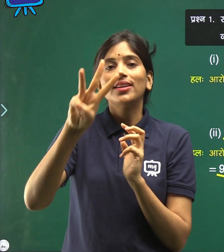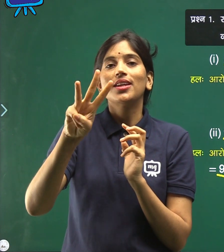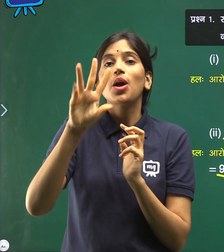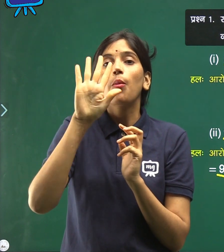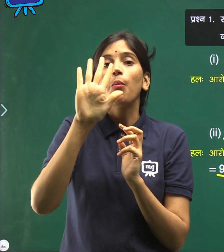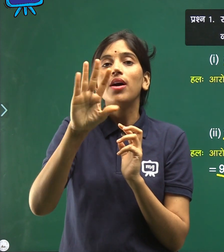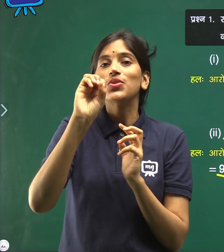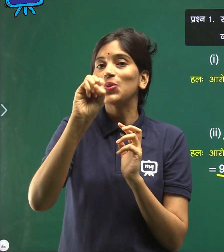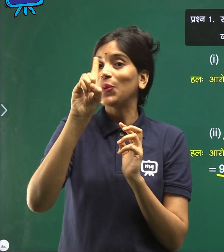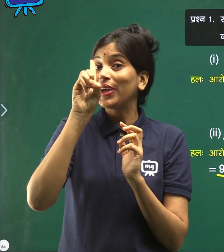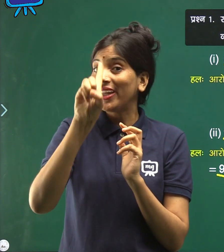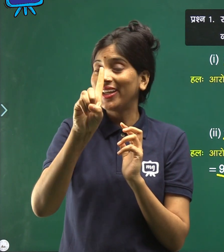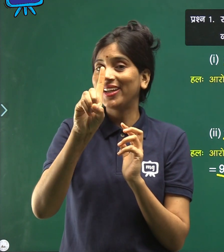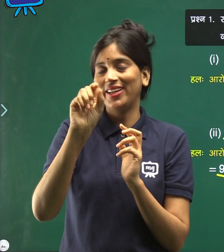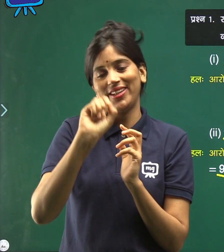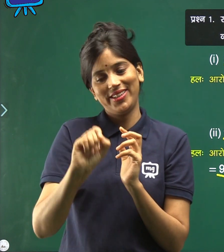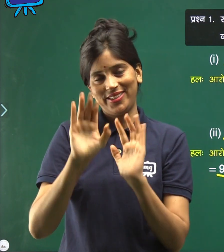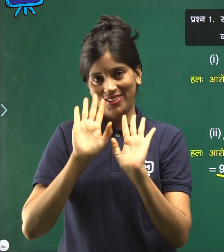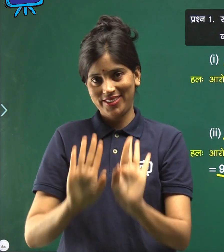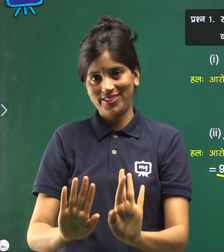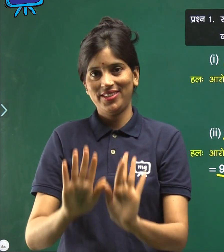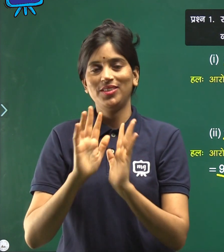63501, तो यहाँ लिखेंगे